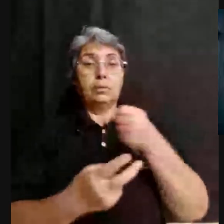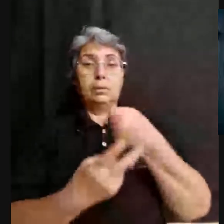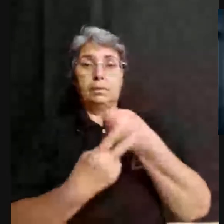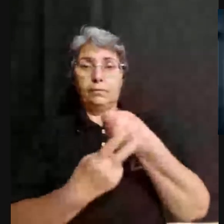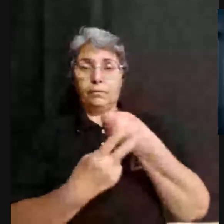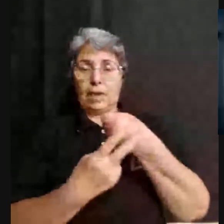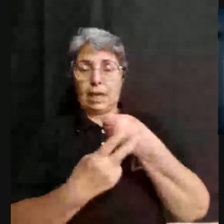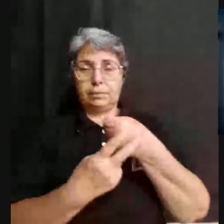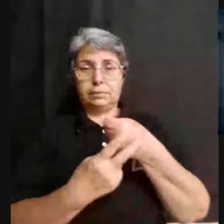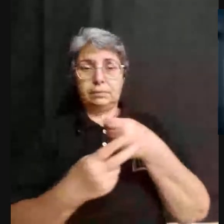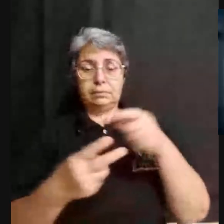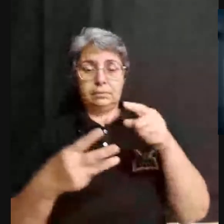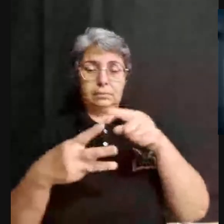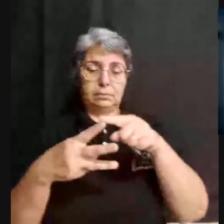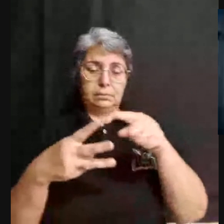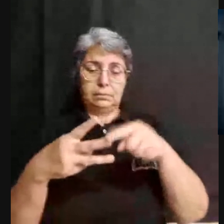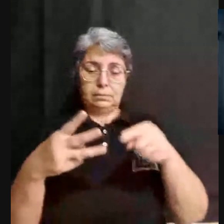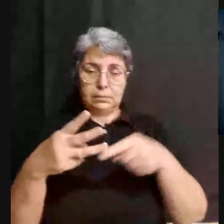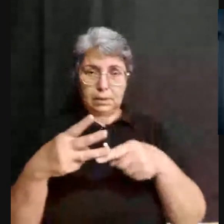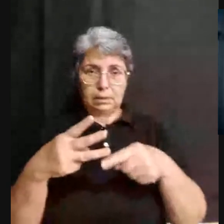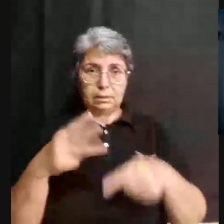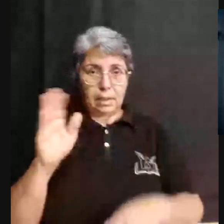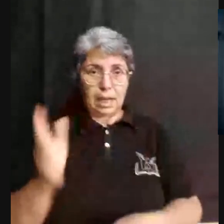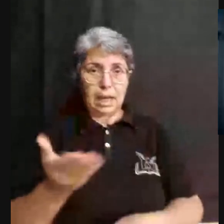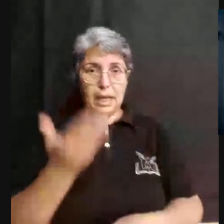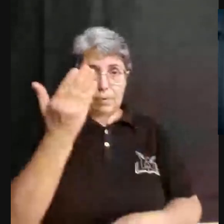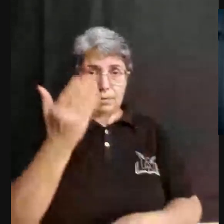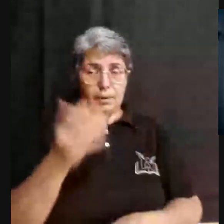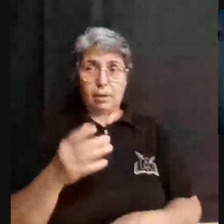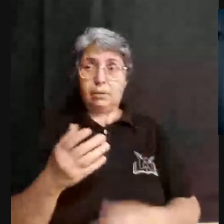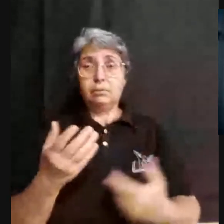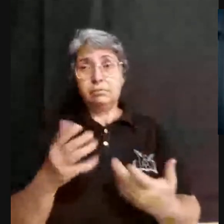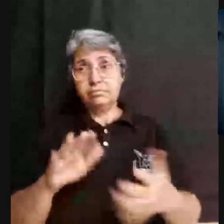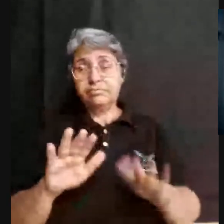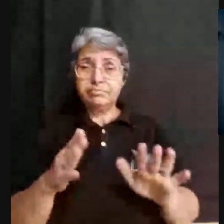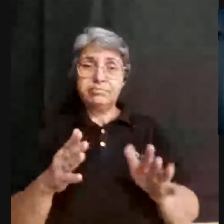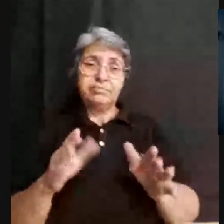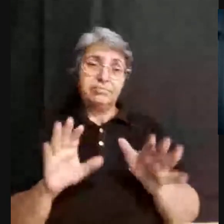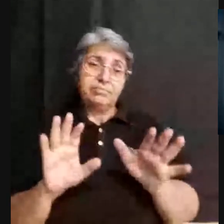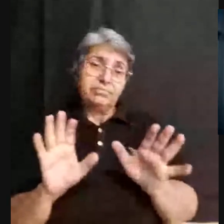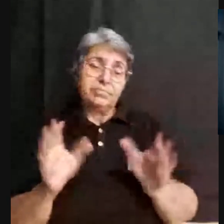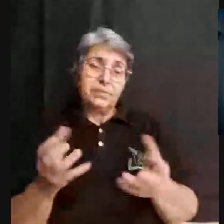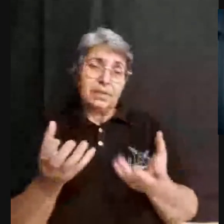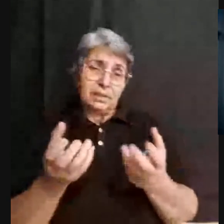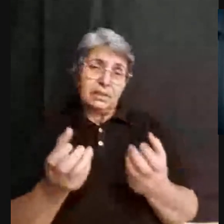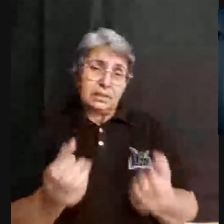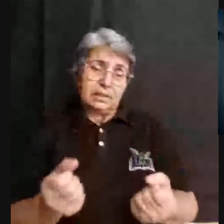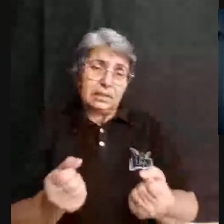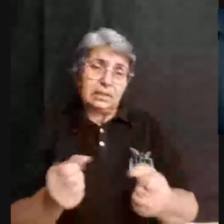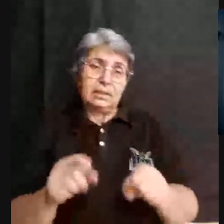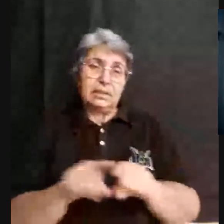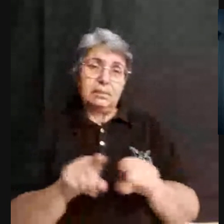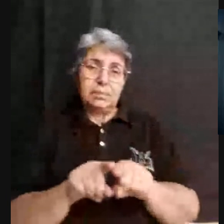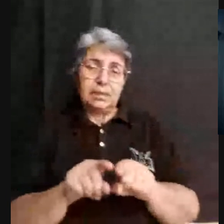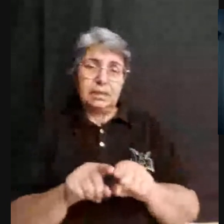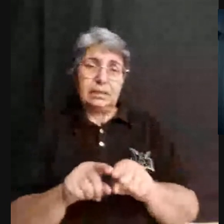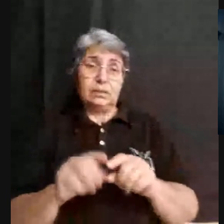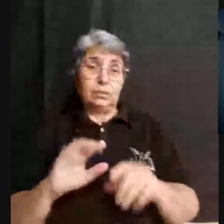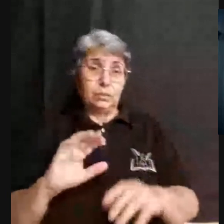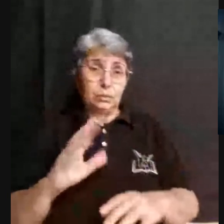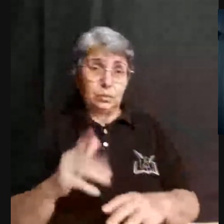consentir, ela fala de aceder e ela fala de admitir.